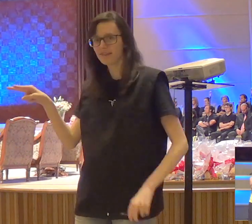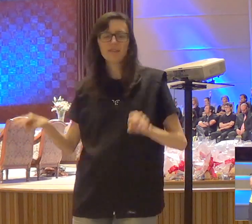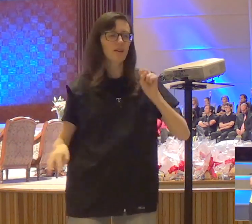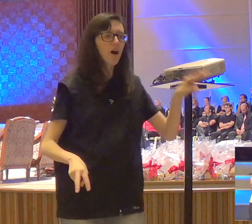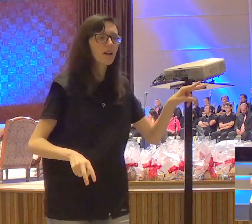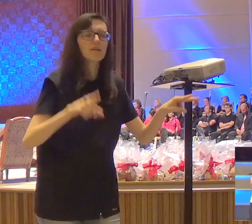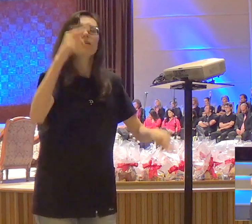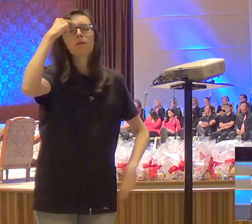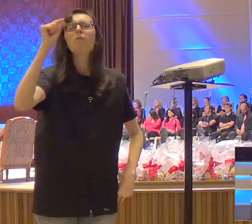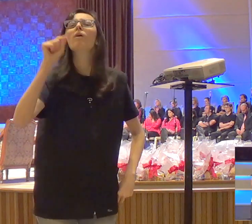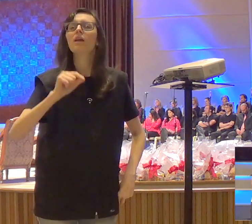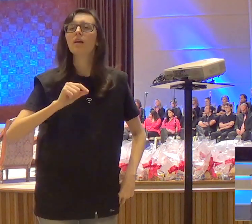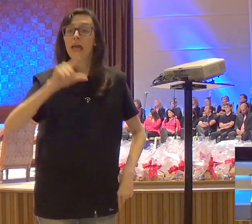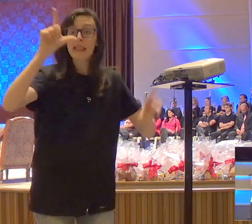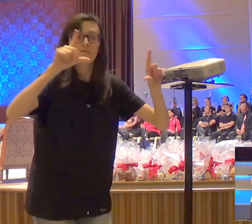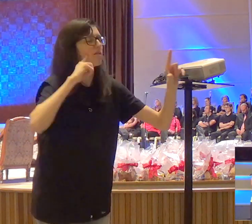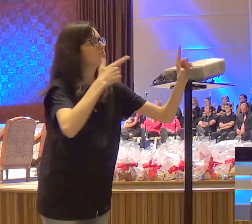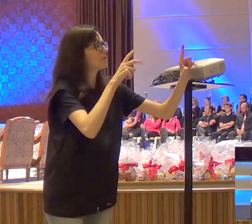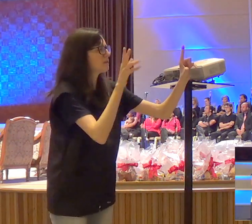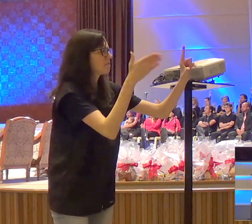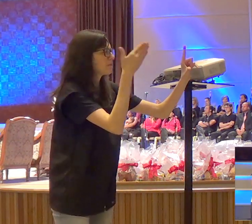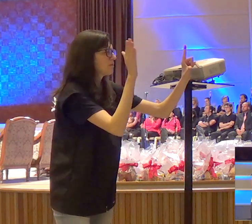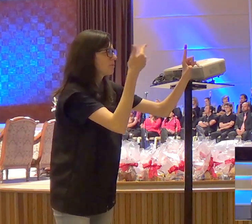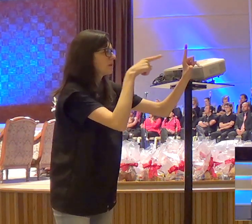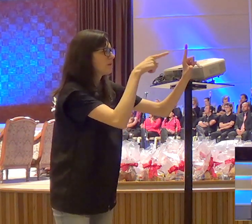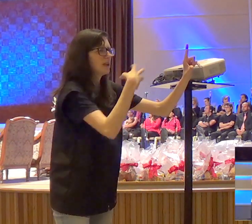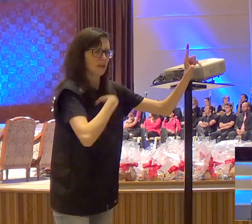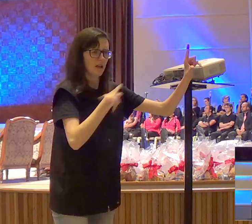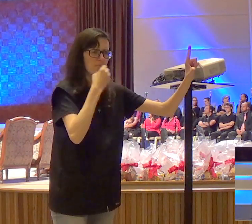o que você realmente pensa sobre as pessoas que vão para a prisão. 5 segundos. Go ahead.